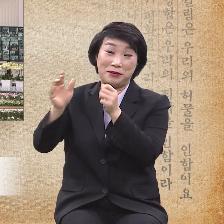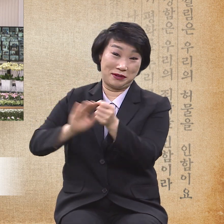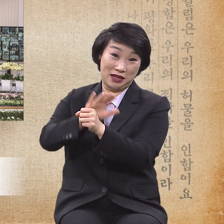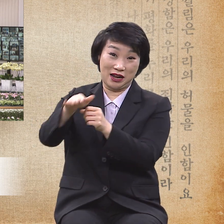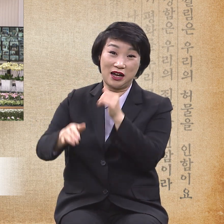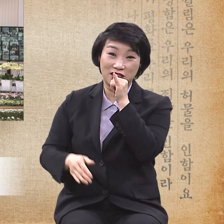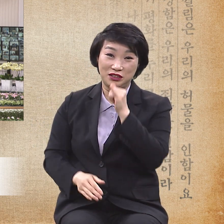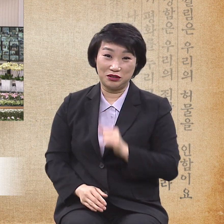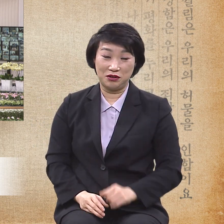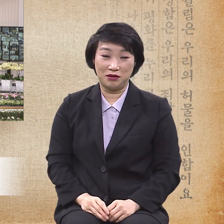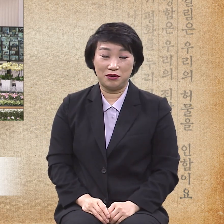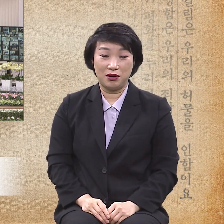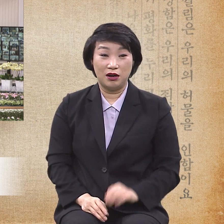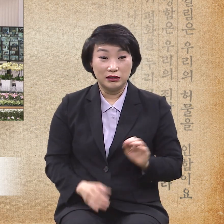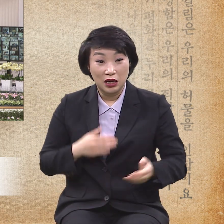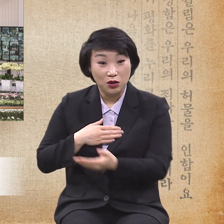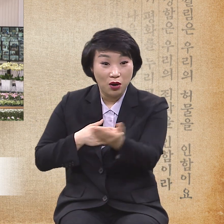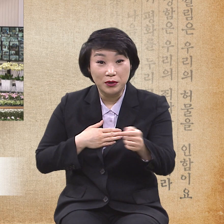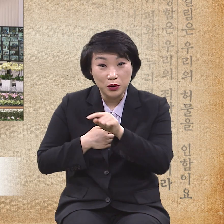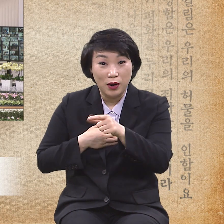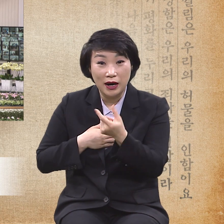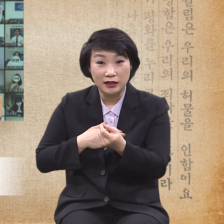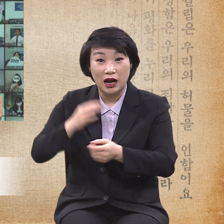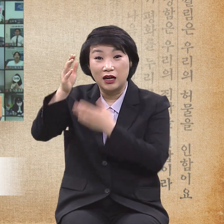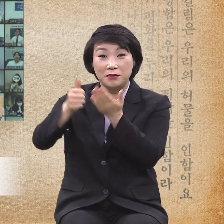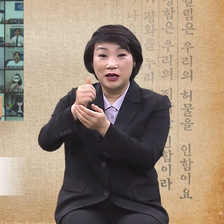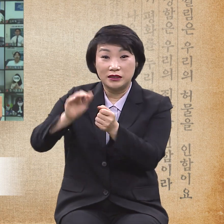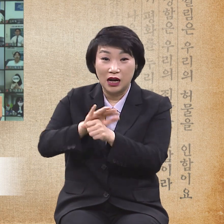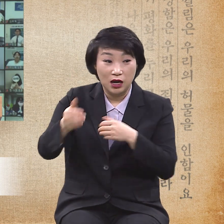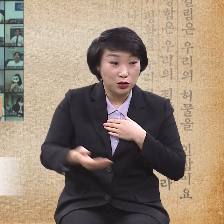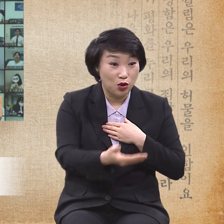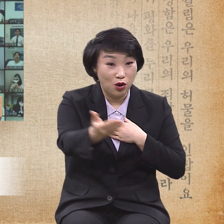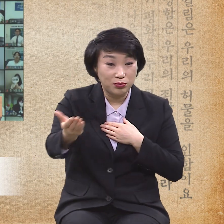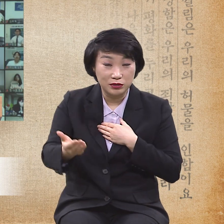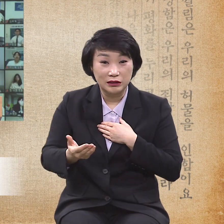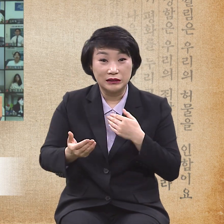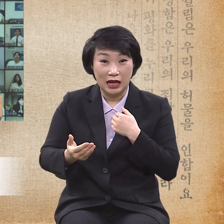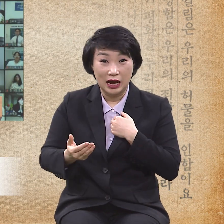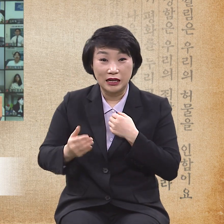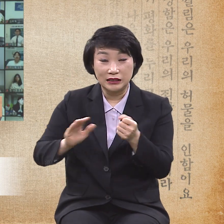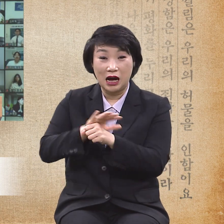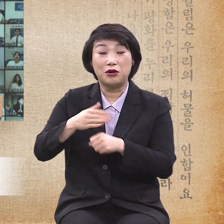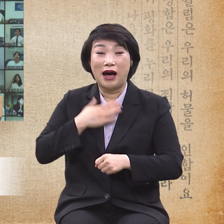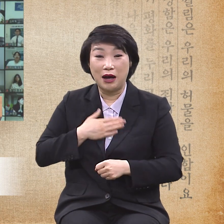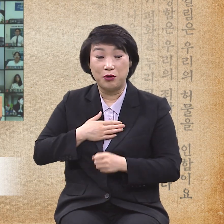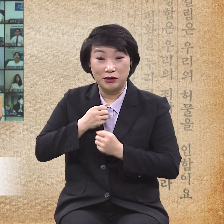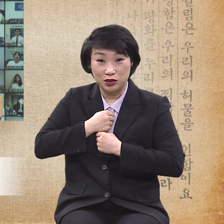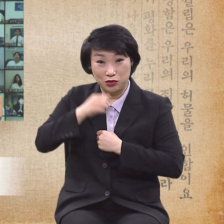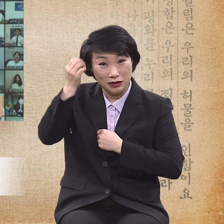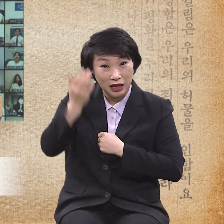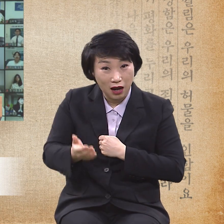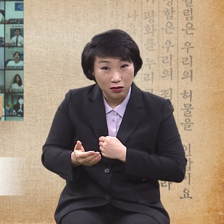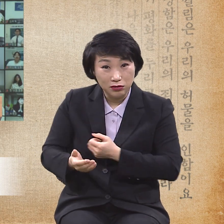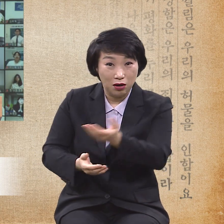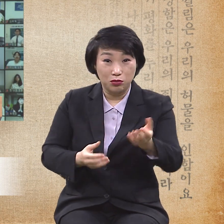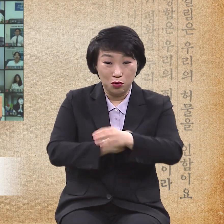말입니다. 근데 이런 사랑을 여러분이 사랑으로 지킵니까?